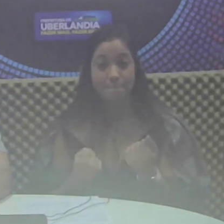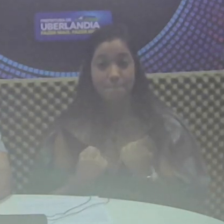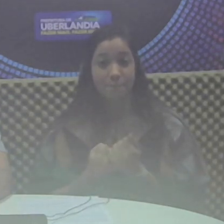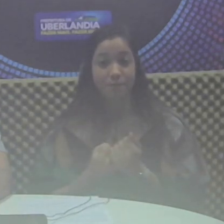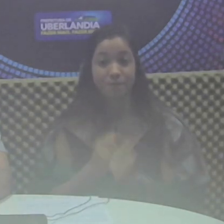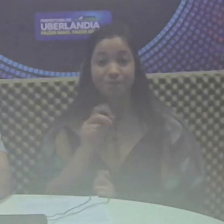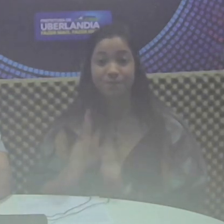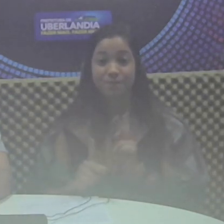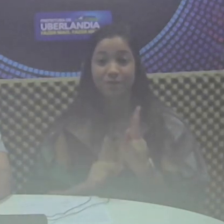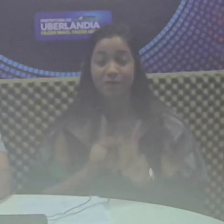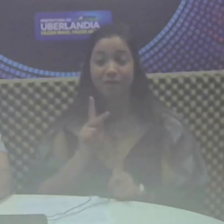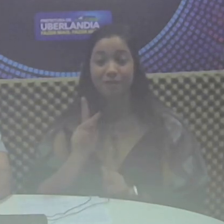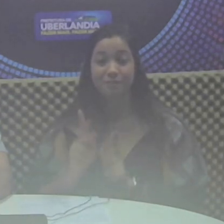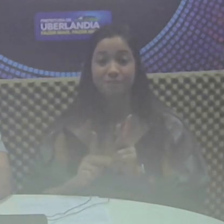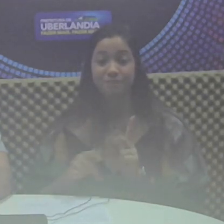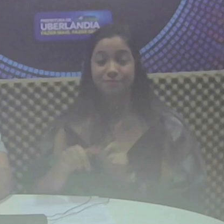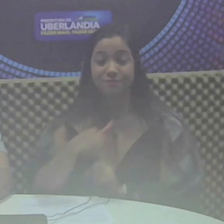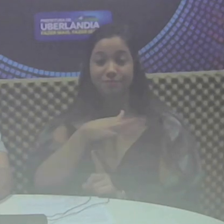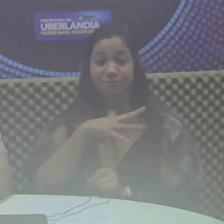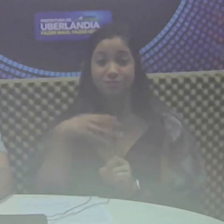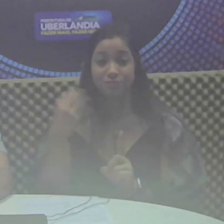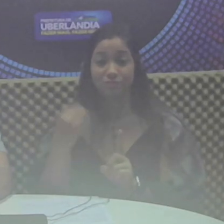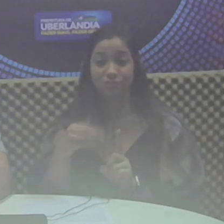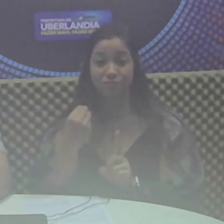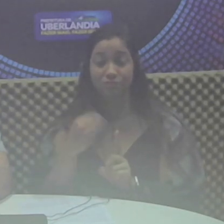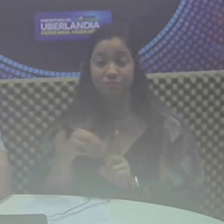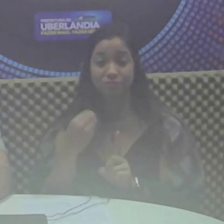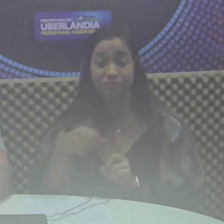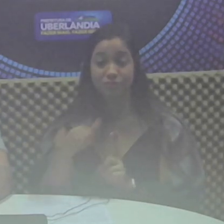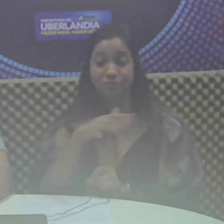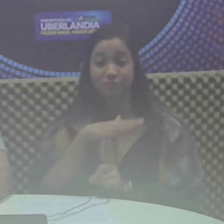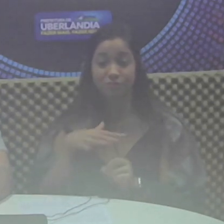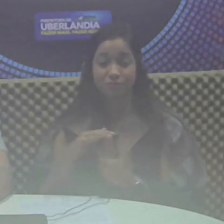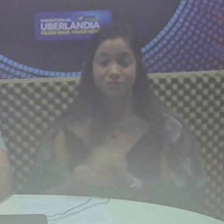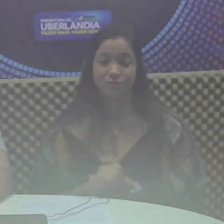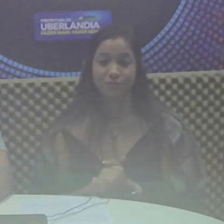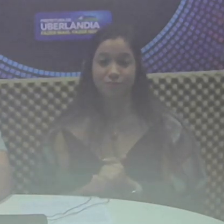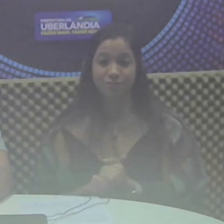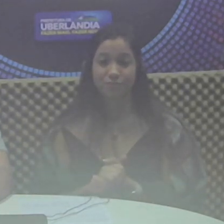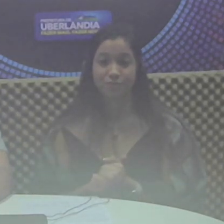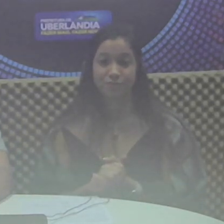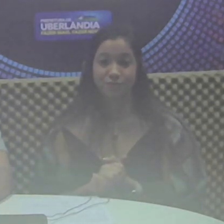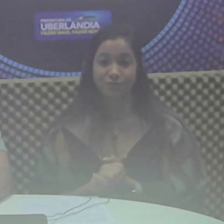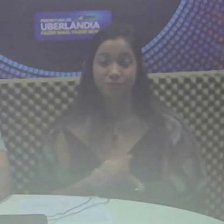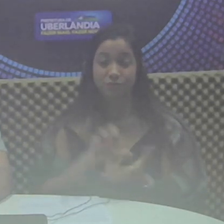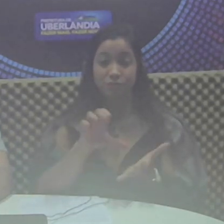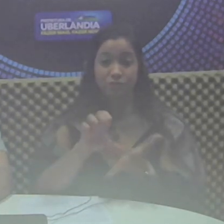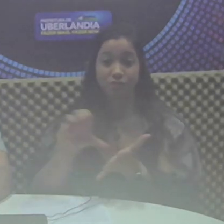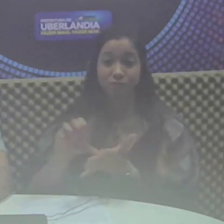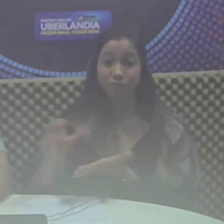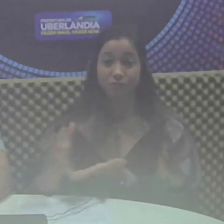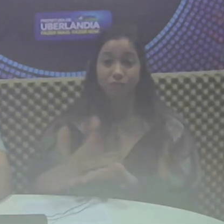à população em situação de vulnerabilidade social. Há pontos de coleta no Centro